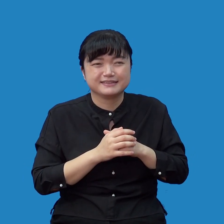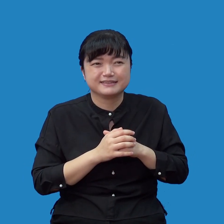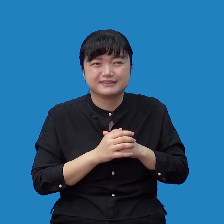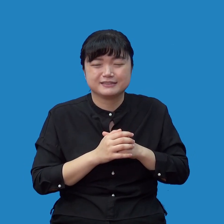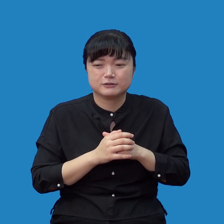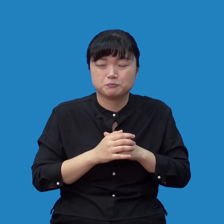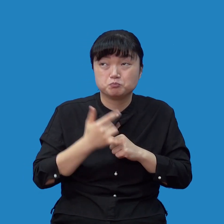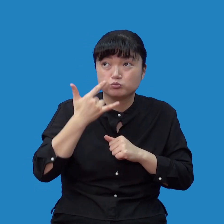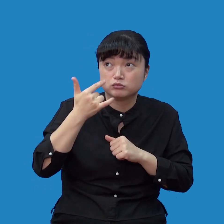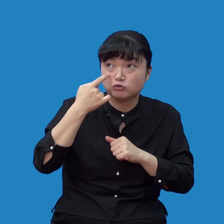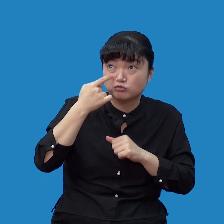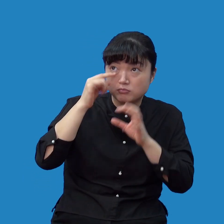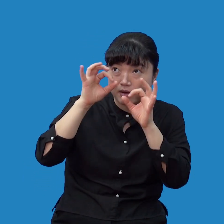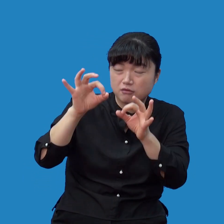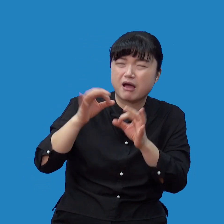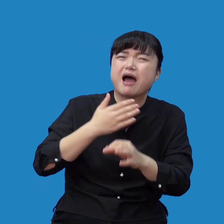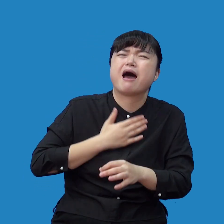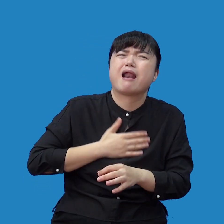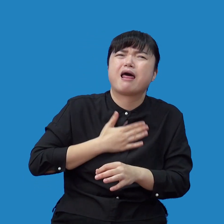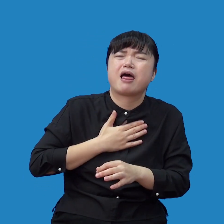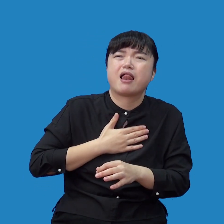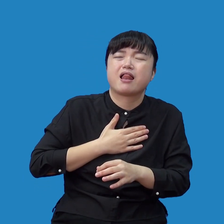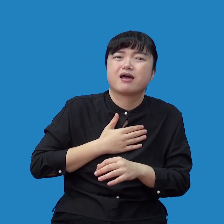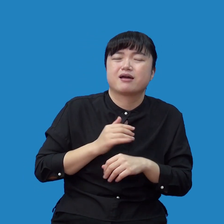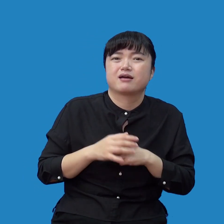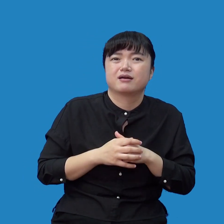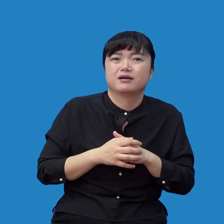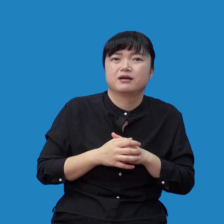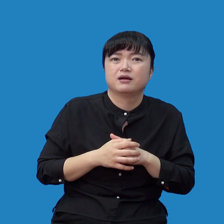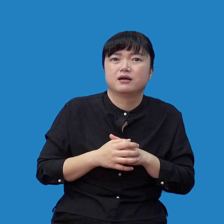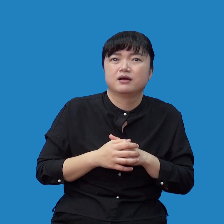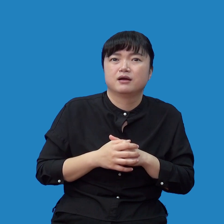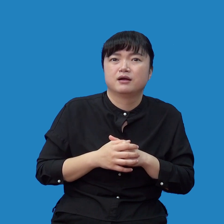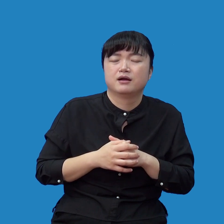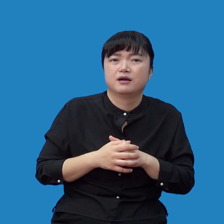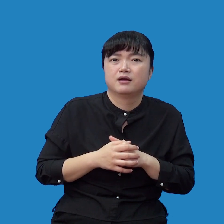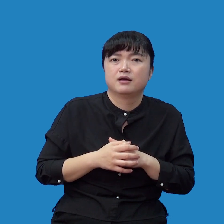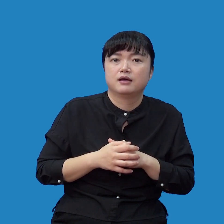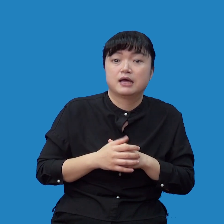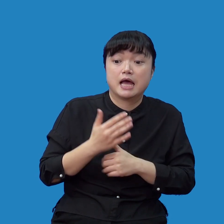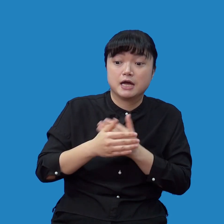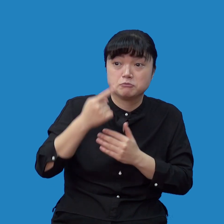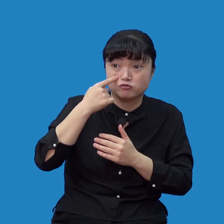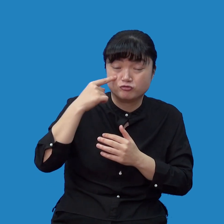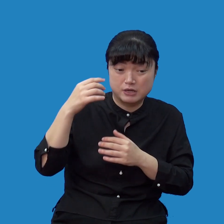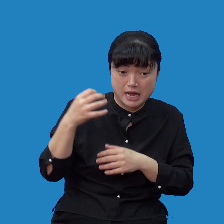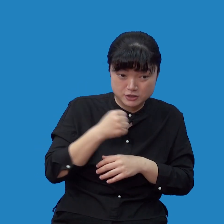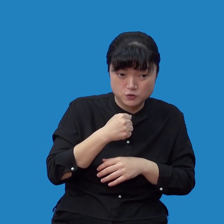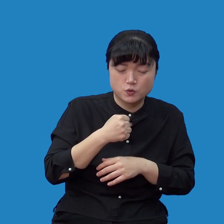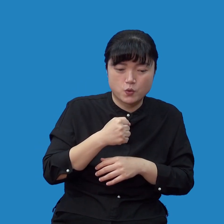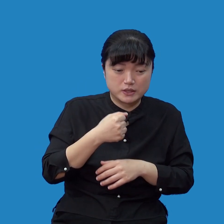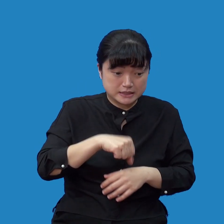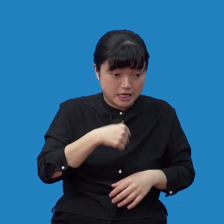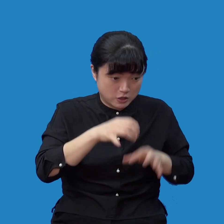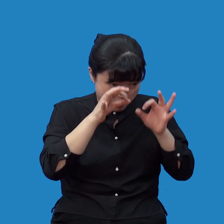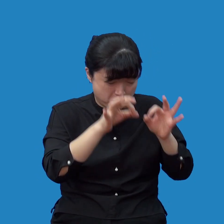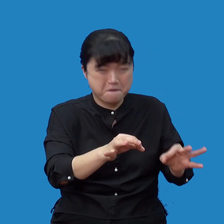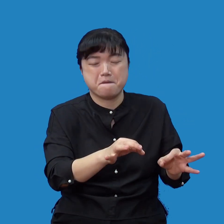생각을 하는지 다 압니다. 굉장히 민감합니다. 우리 하나님의 눈을 가지고 자녀를 바라보는